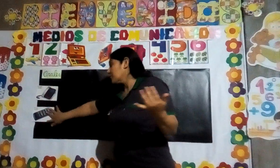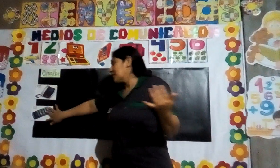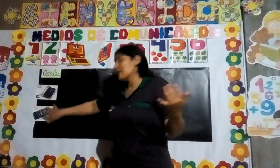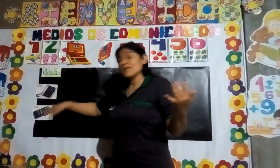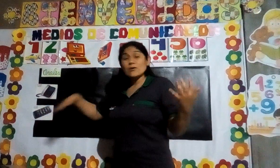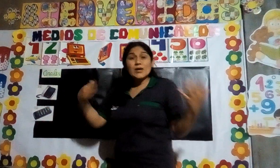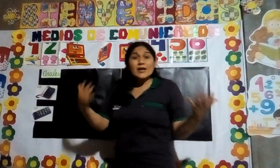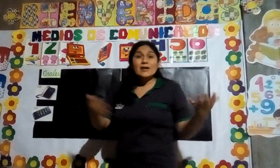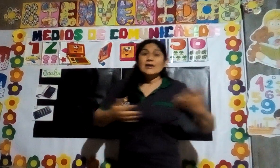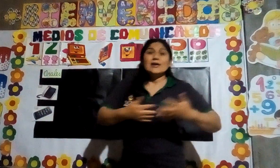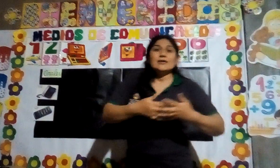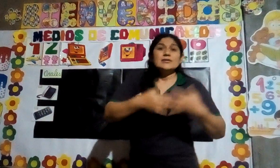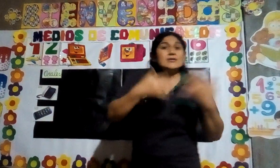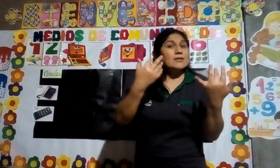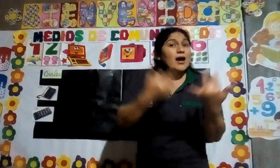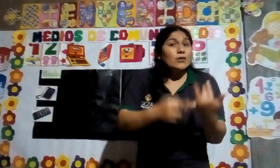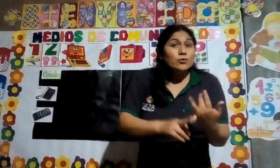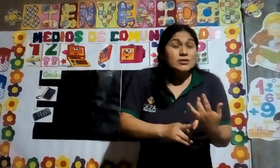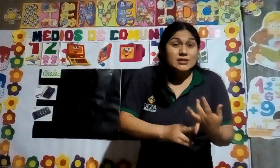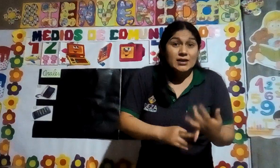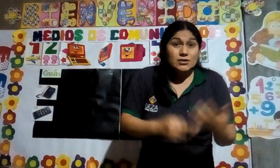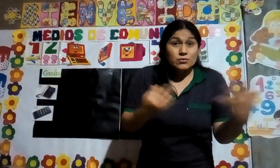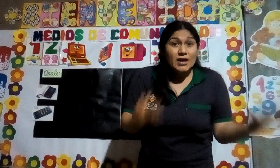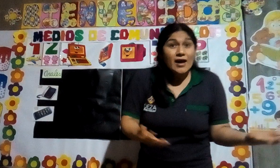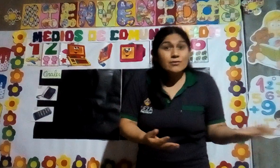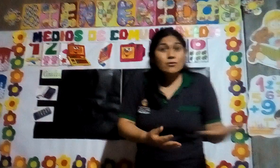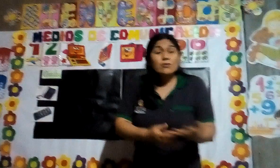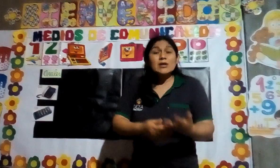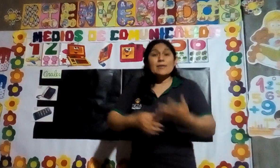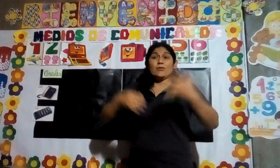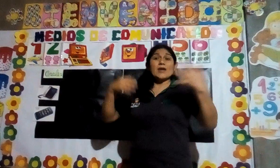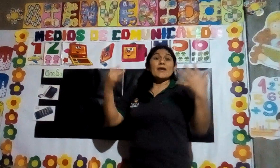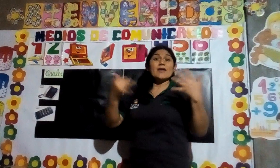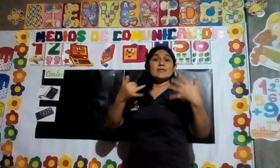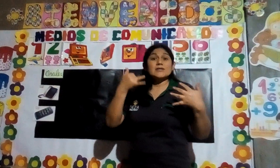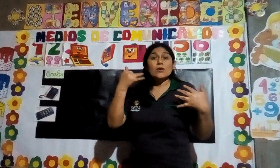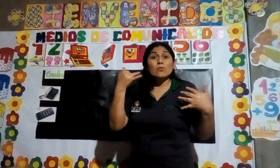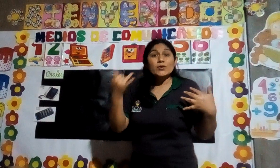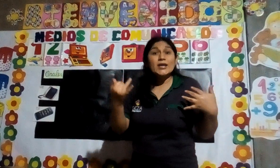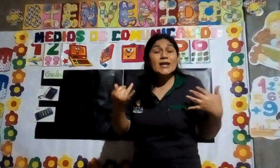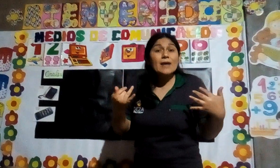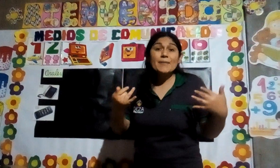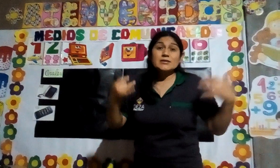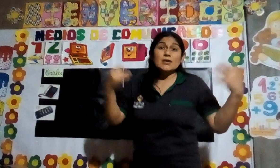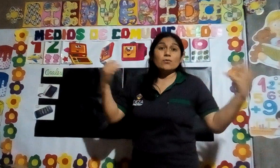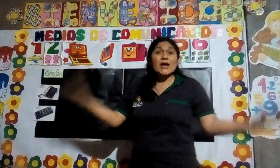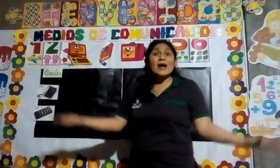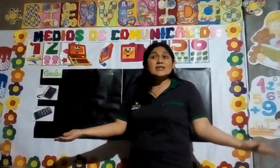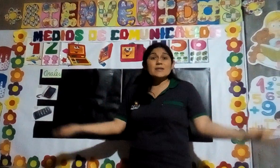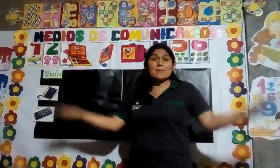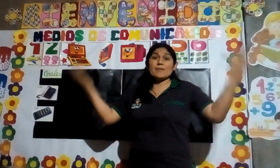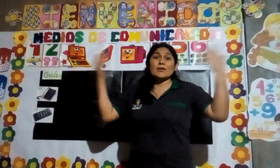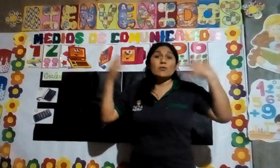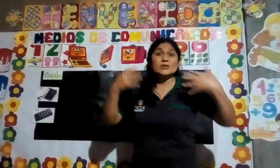por medio del celular, algunos están estudiando, la mayoría de gente se comunica para saludarse, para ver cómo